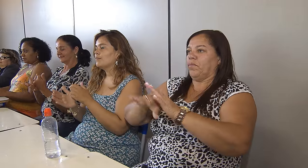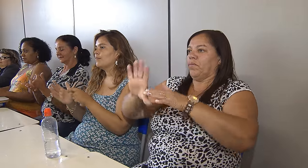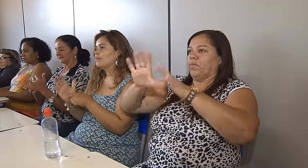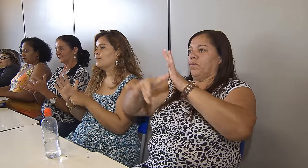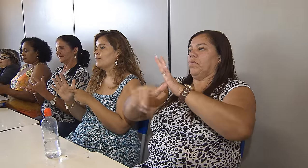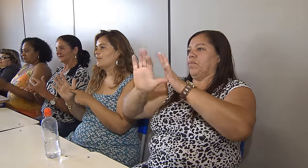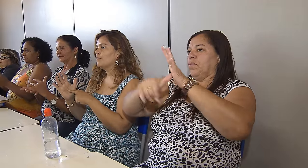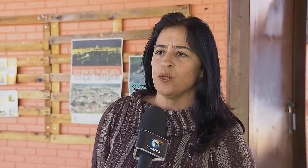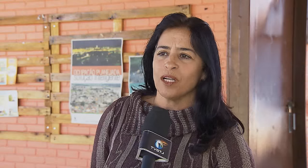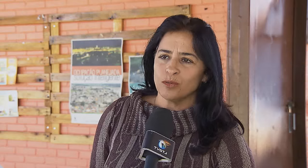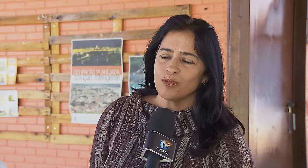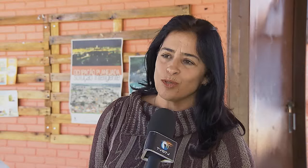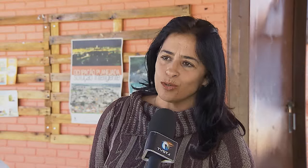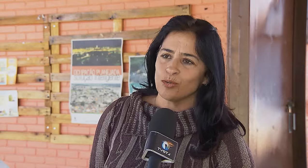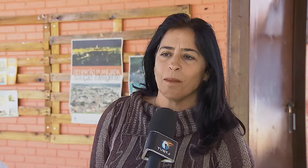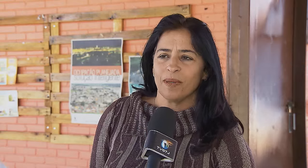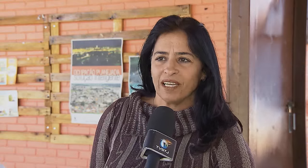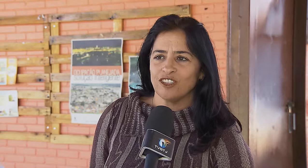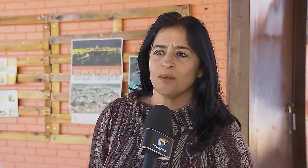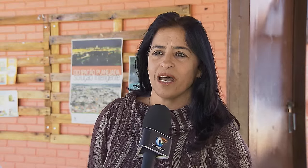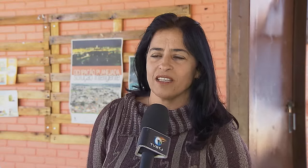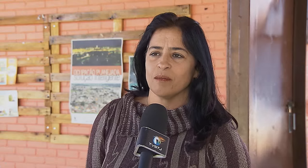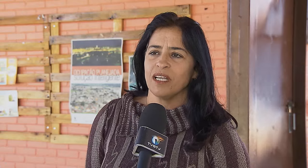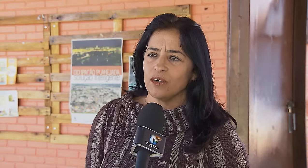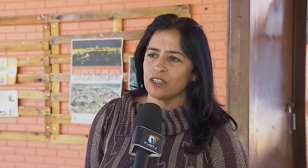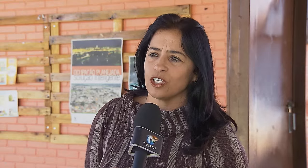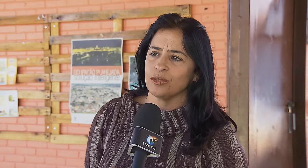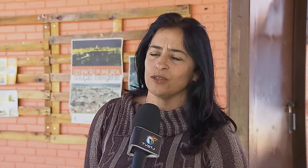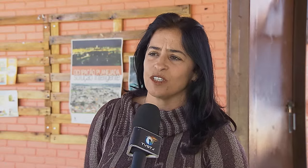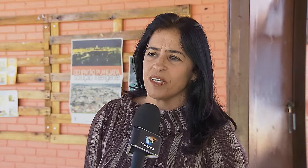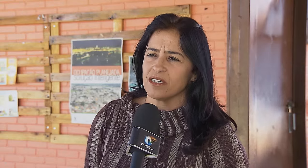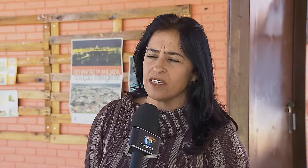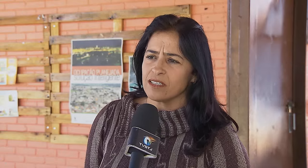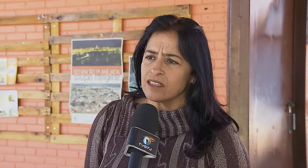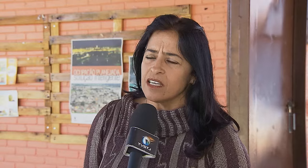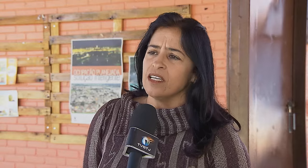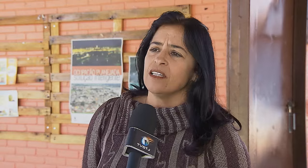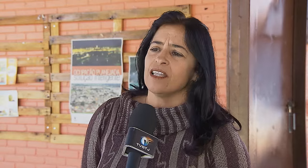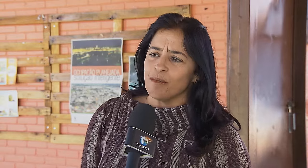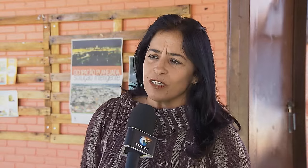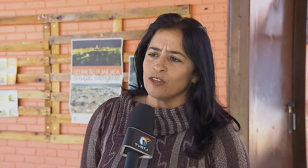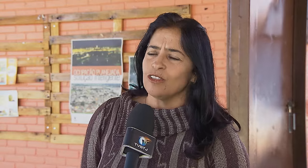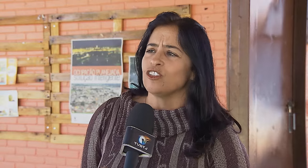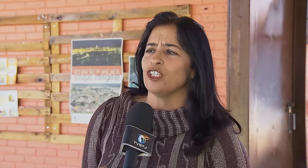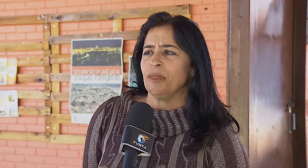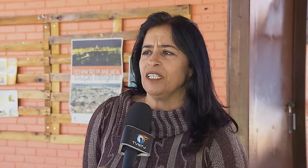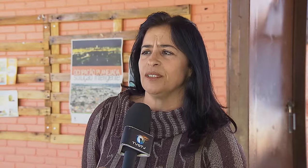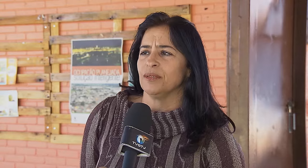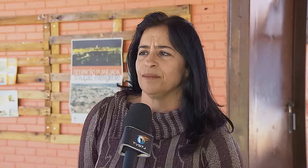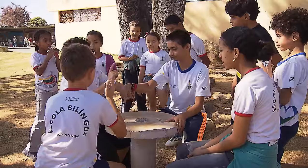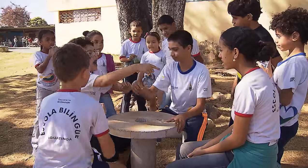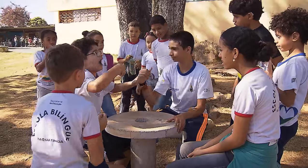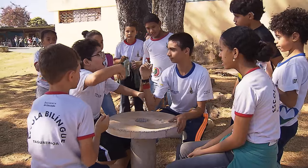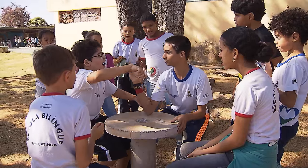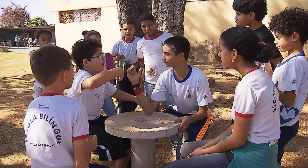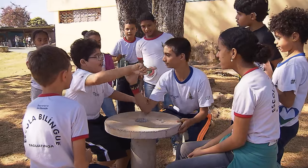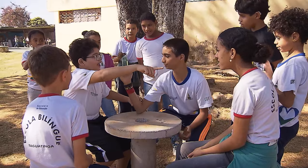para aprender. E o aluno surdo aprende mais e melhor, de acordo com as pesquisas, na metodologia bilíngue. E não é que deu